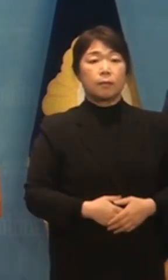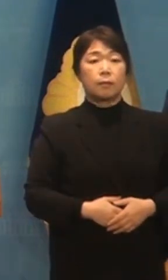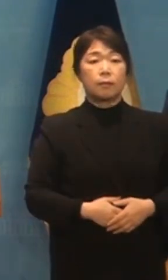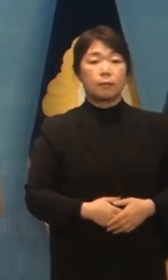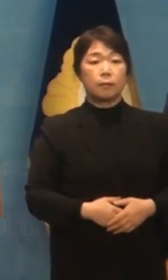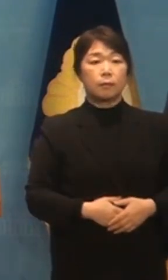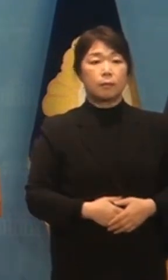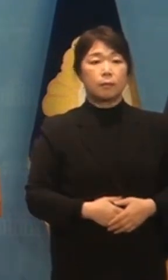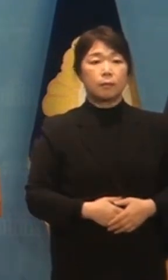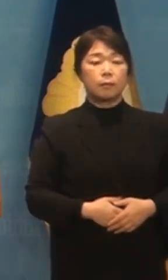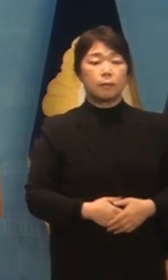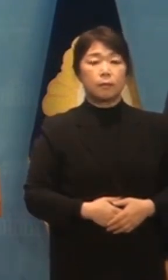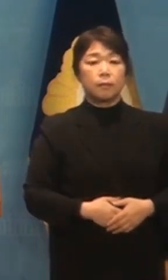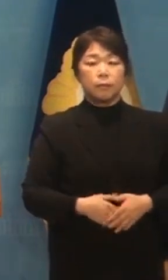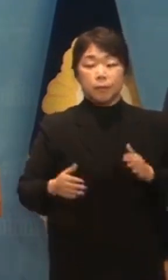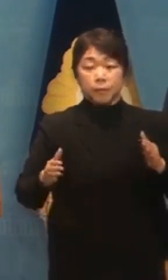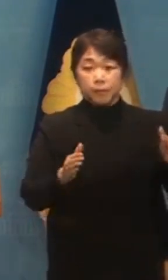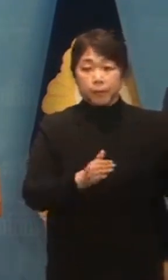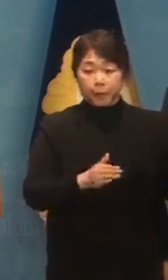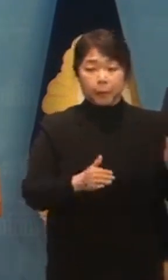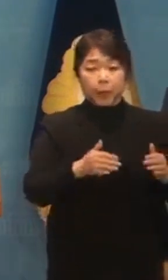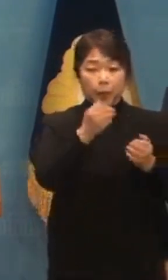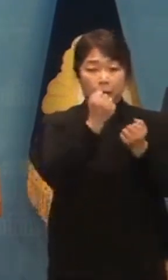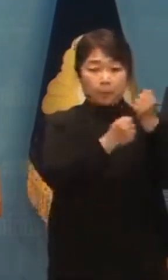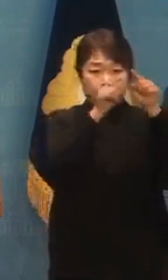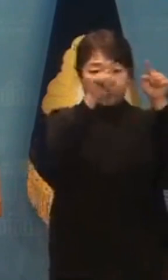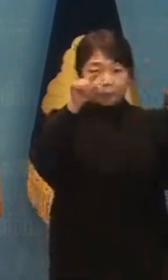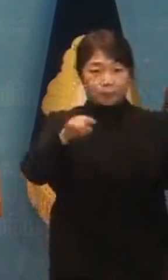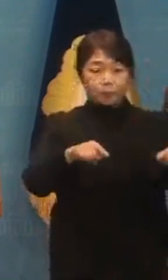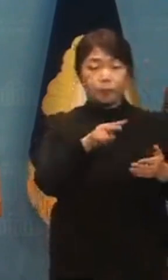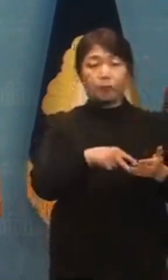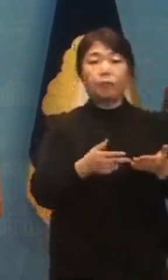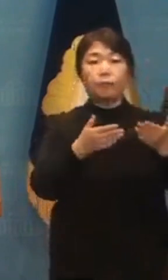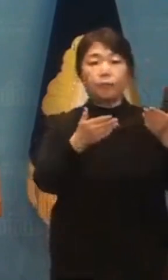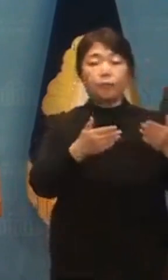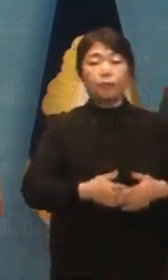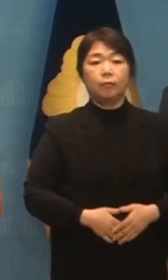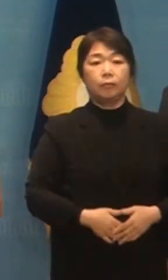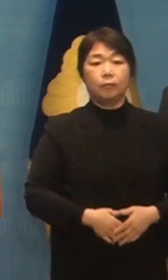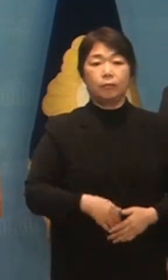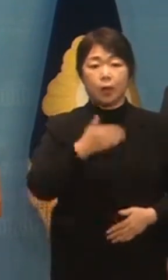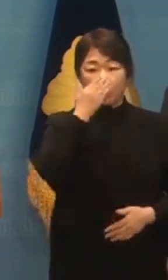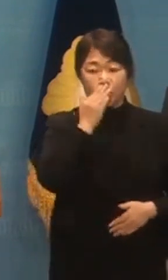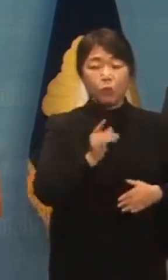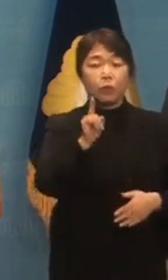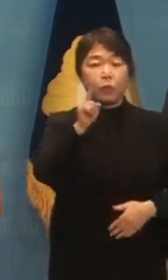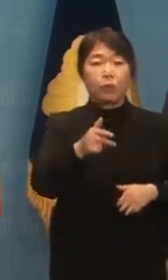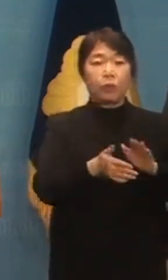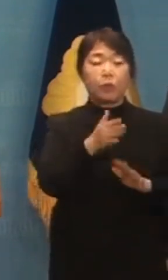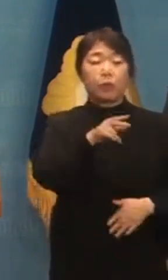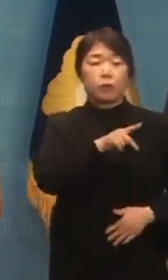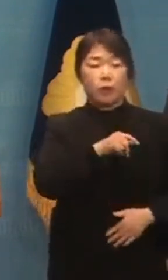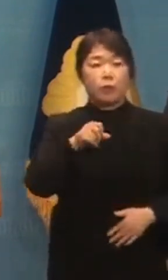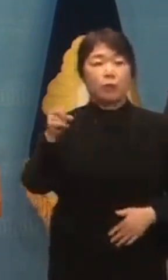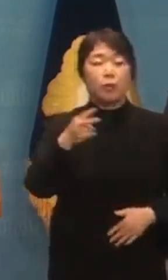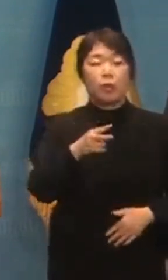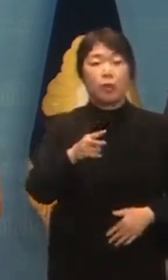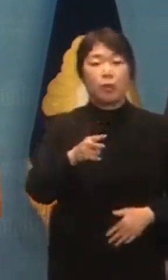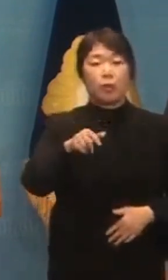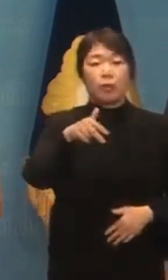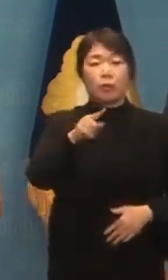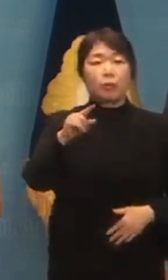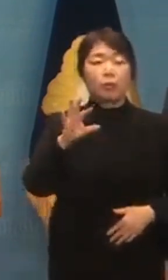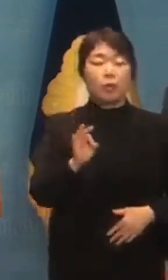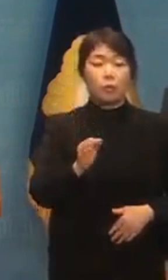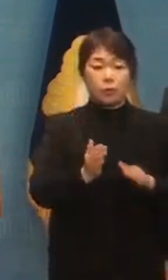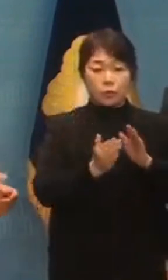예, 다음은 회견문 낭독하겠습니다. 양동진 순천 시의원, 그다음 정광현 순천 시의원